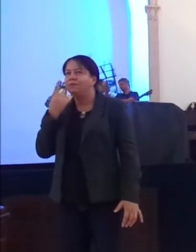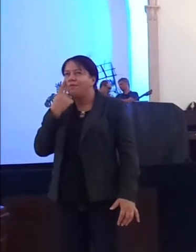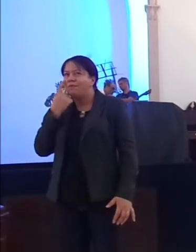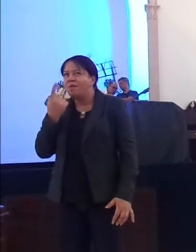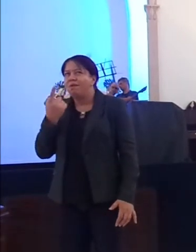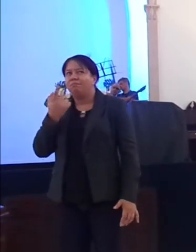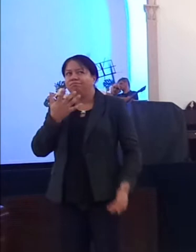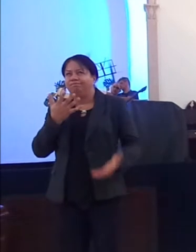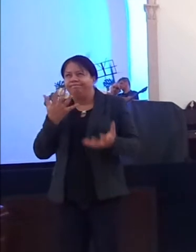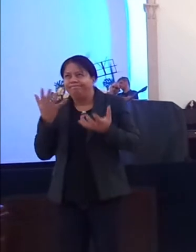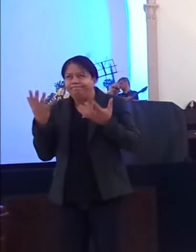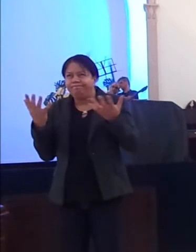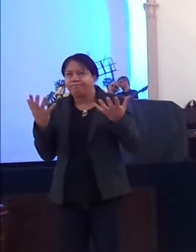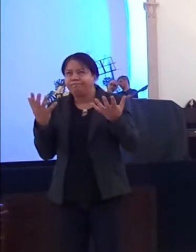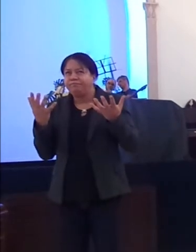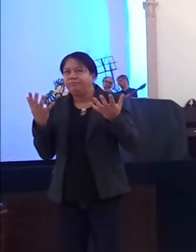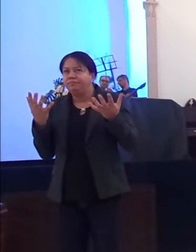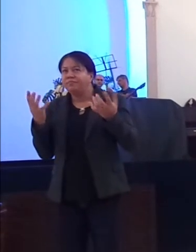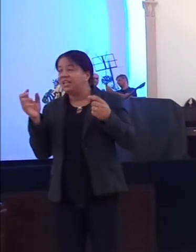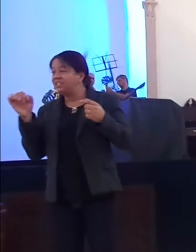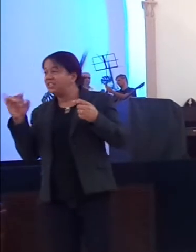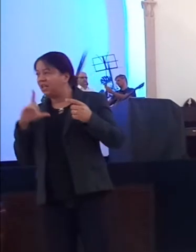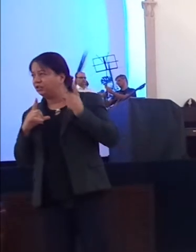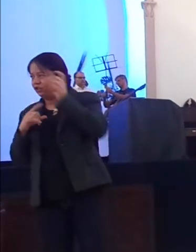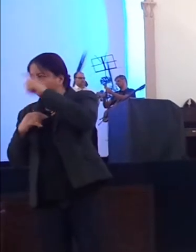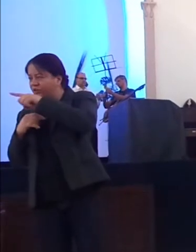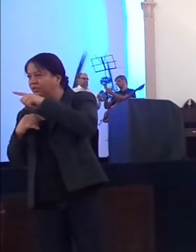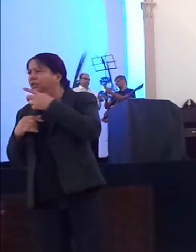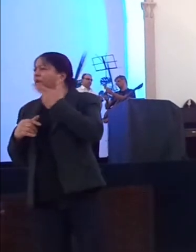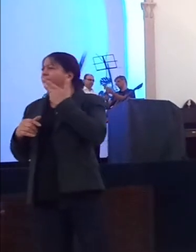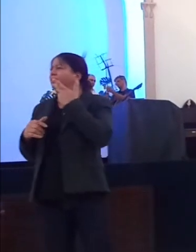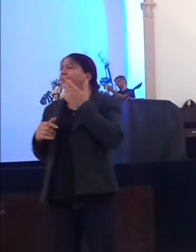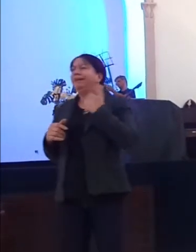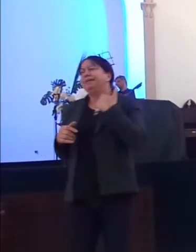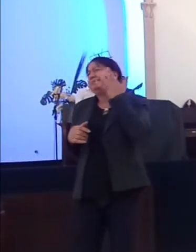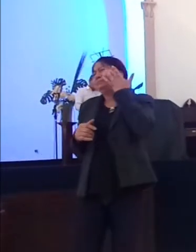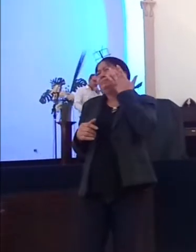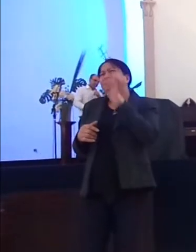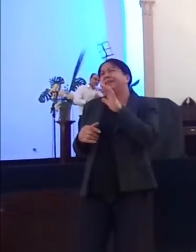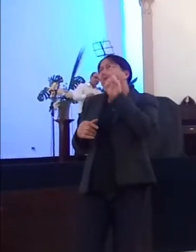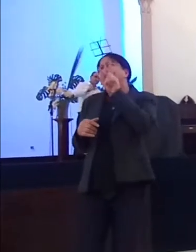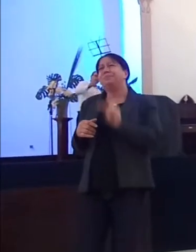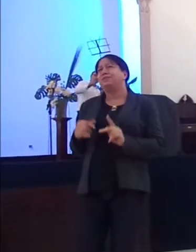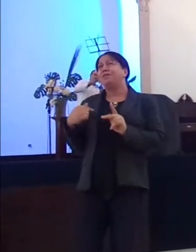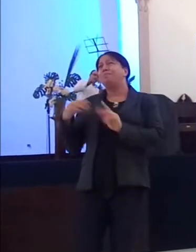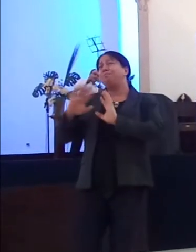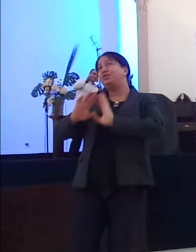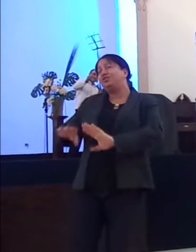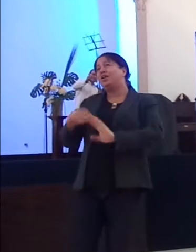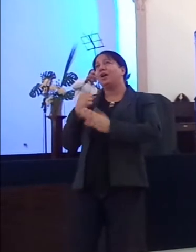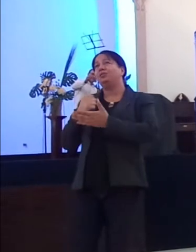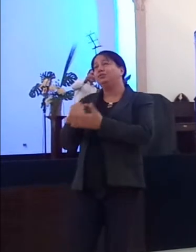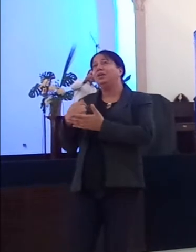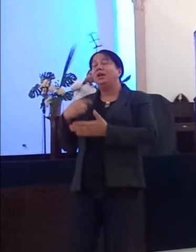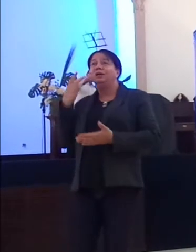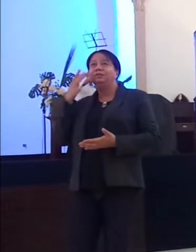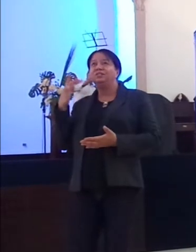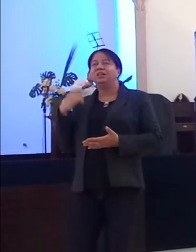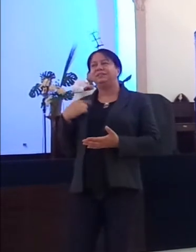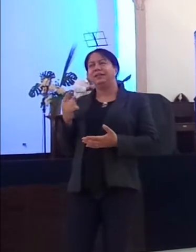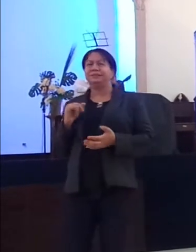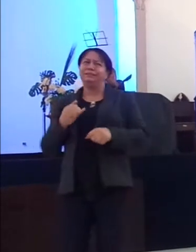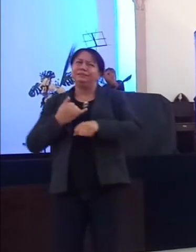redor. E se você tem dificuldade, fala assim: olha, eu não sei, essa pessoa veio me pedir ajuda, eu não sei se ela está